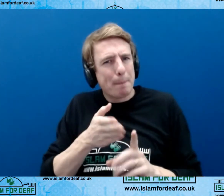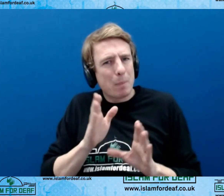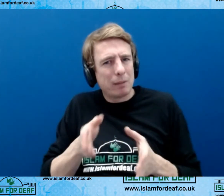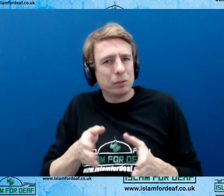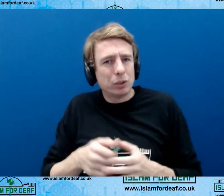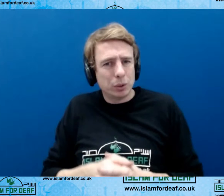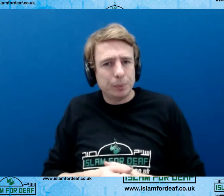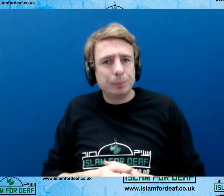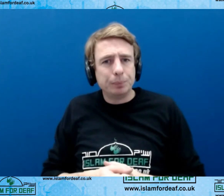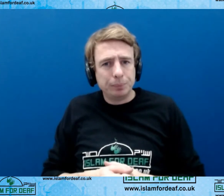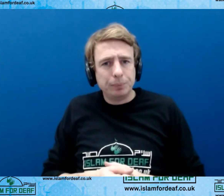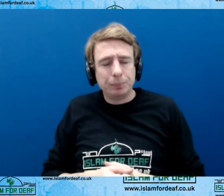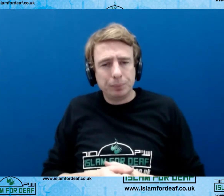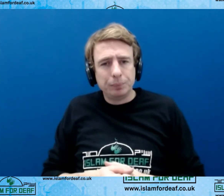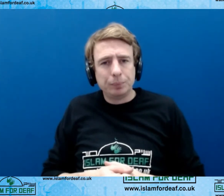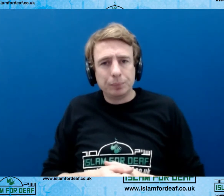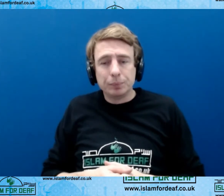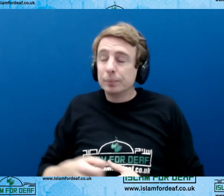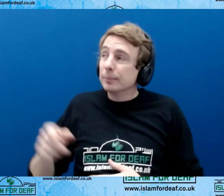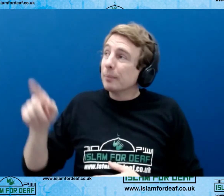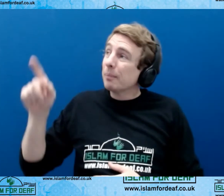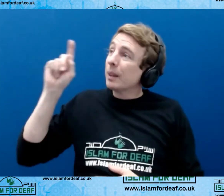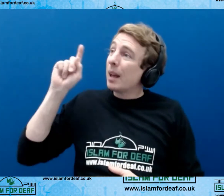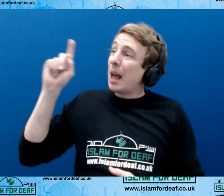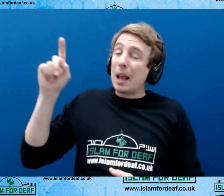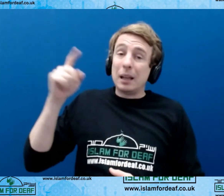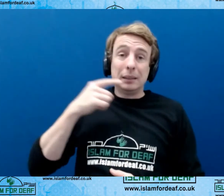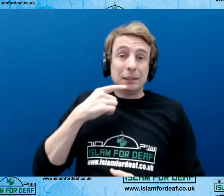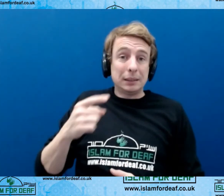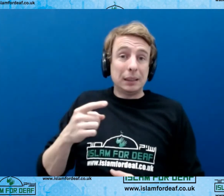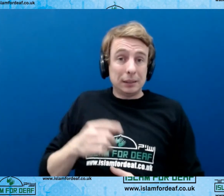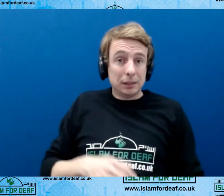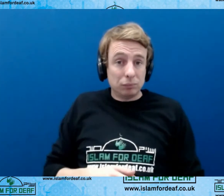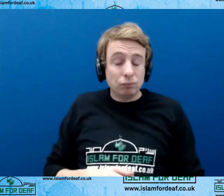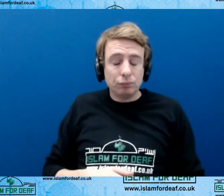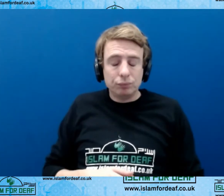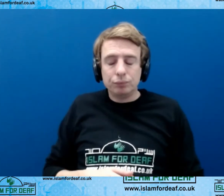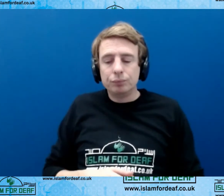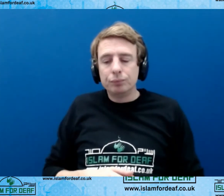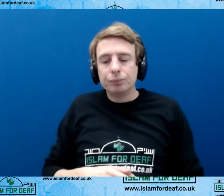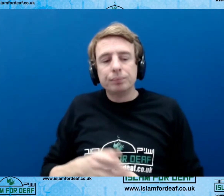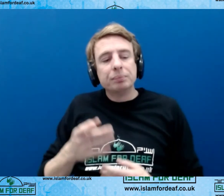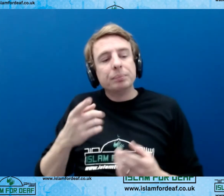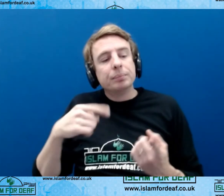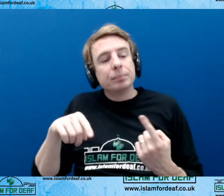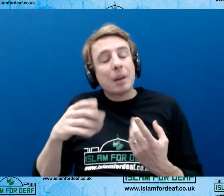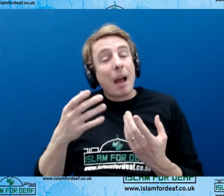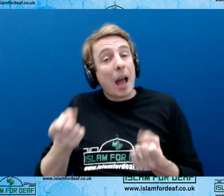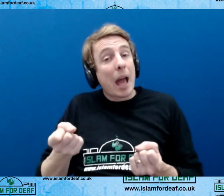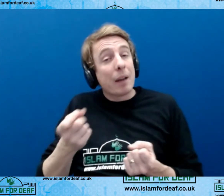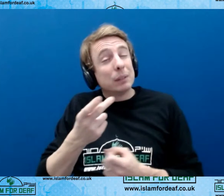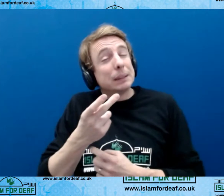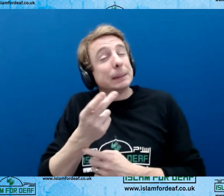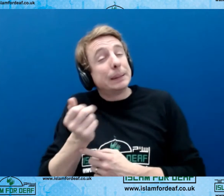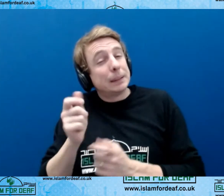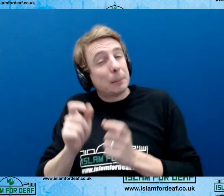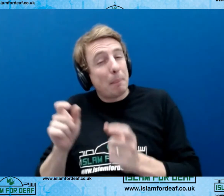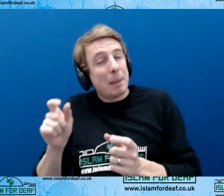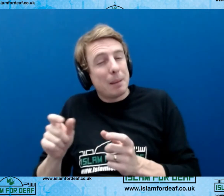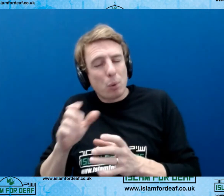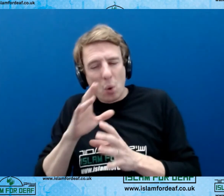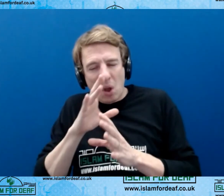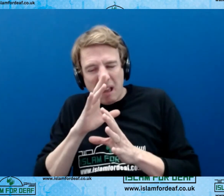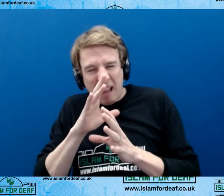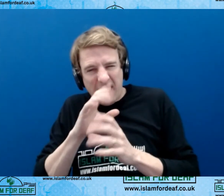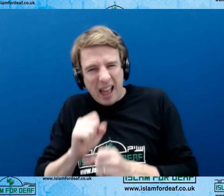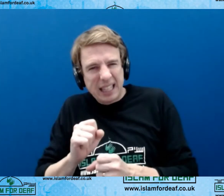he who hates you, i.e. the one who reviles you, هو الأبتر أي الأقطع